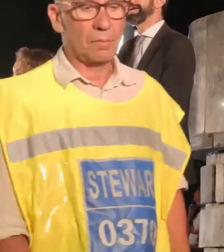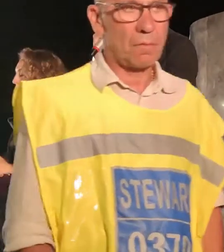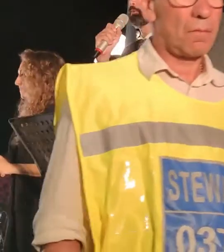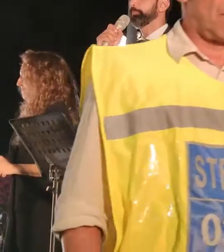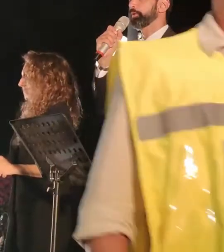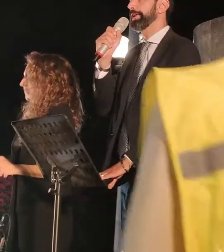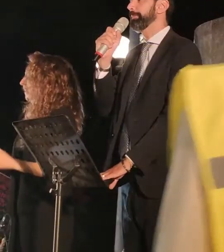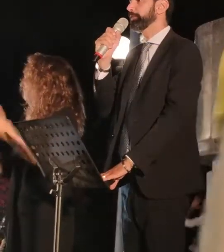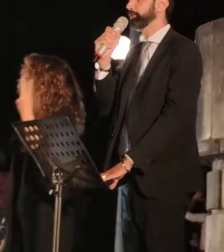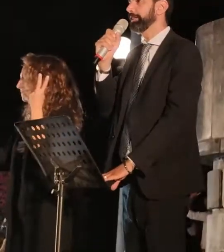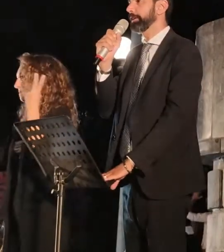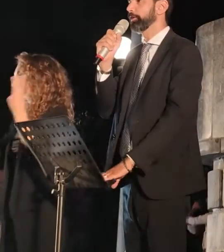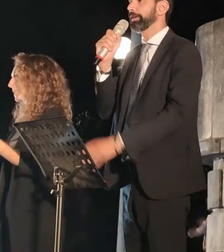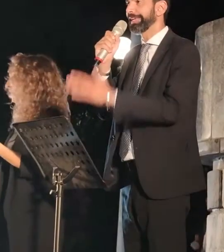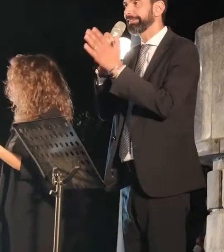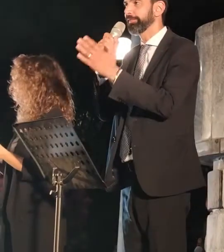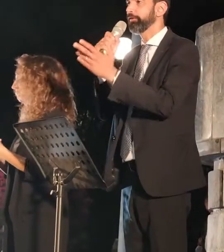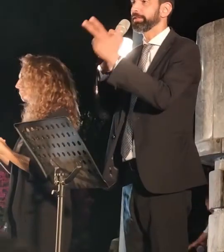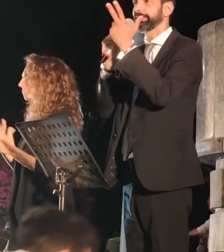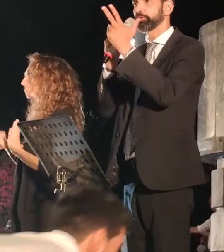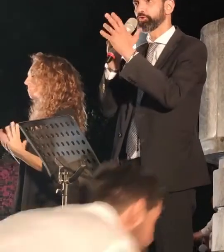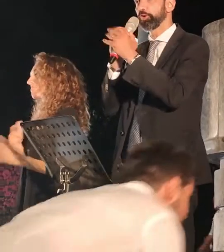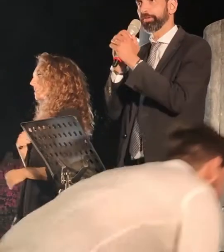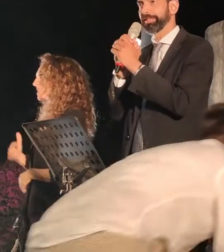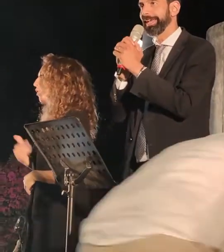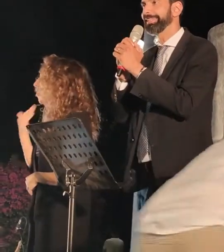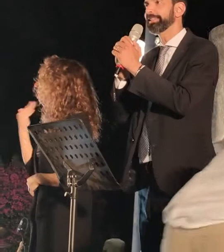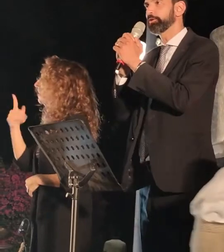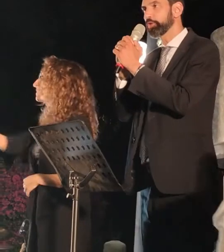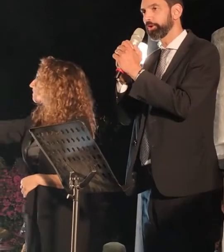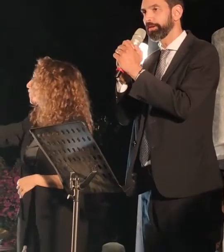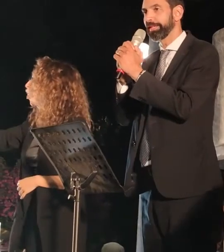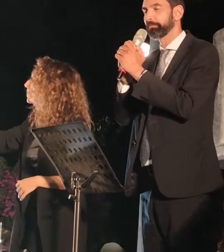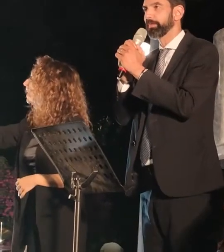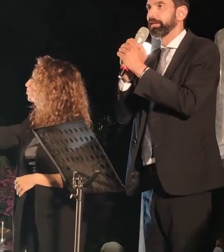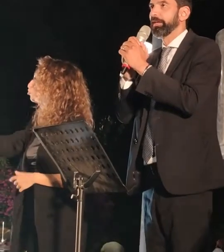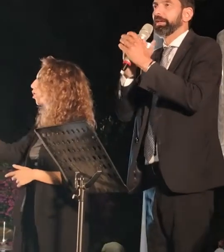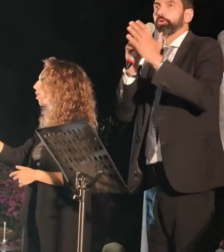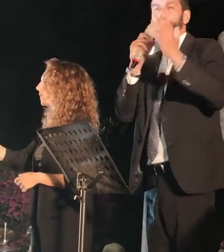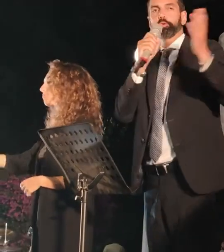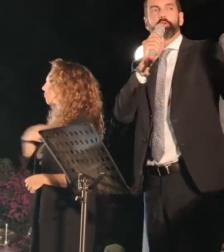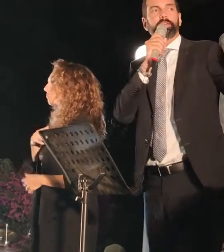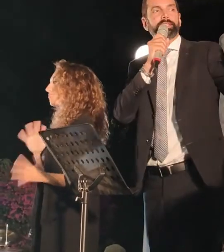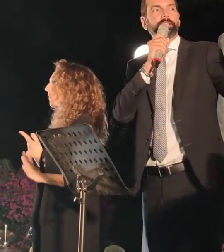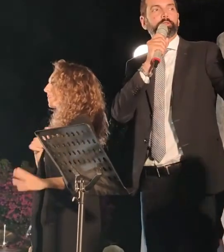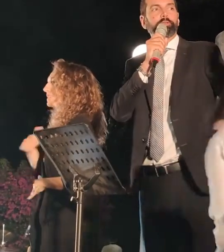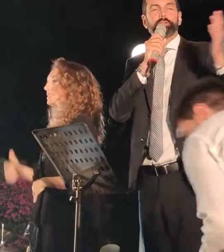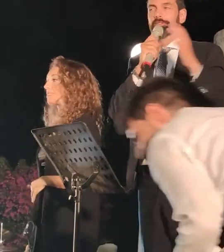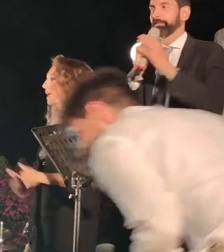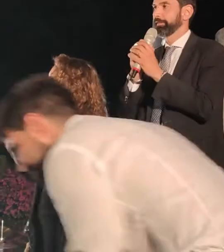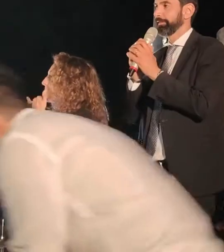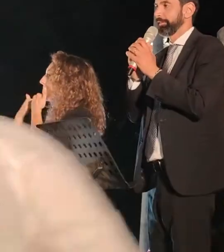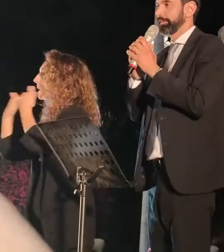Sono stato proclamato sindaco, grazie a voi, da 3 giorni. E in 3 giorni tutto quello che ha